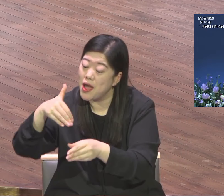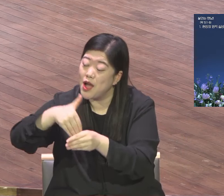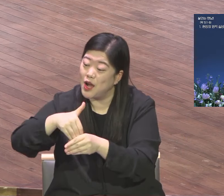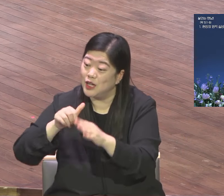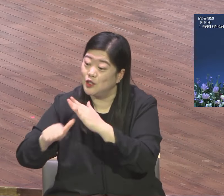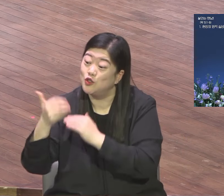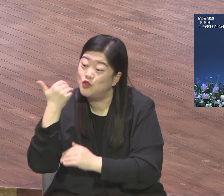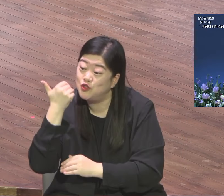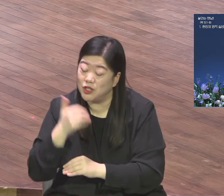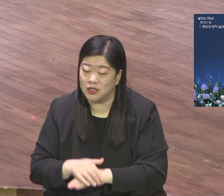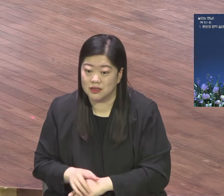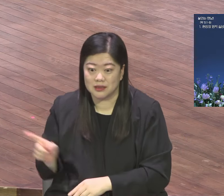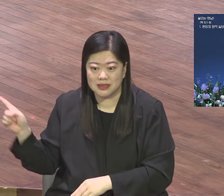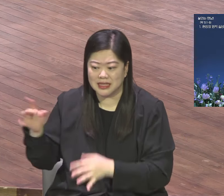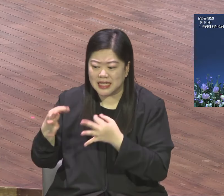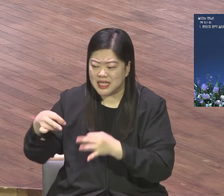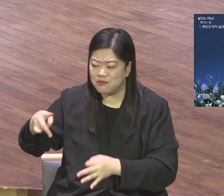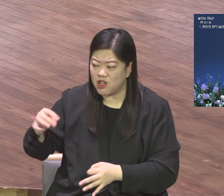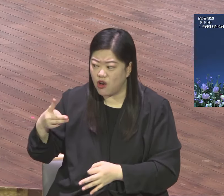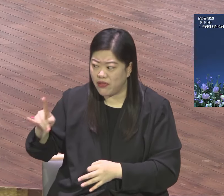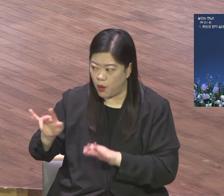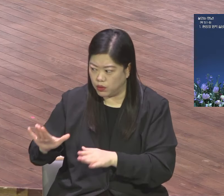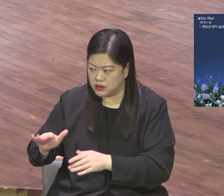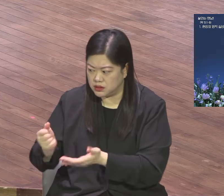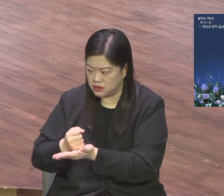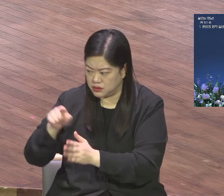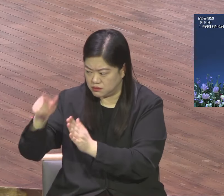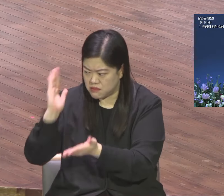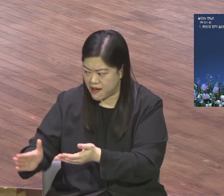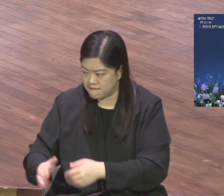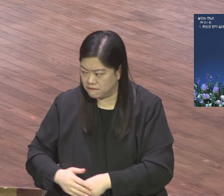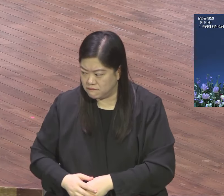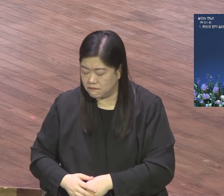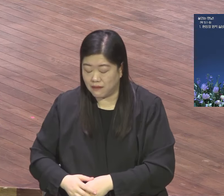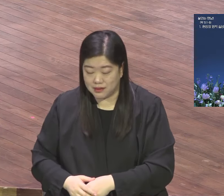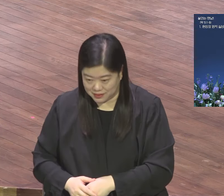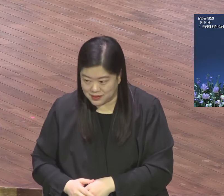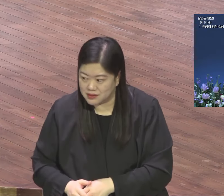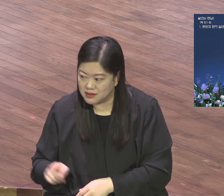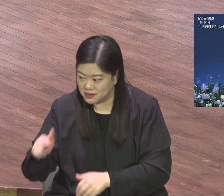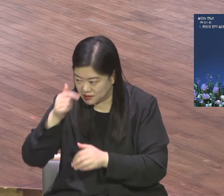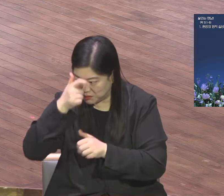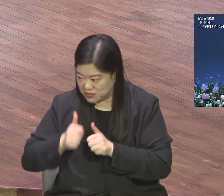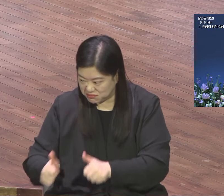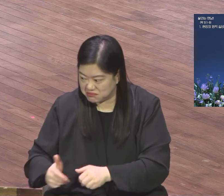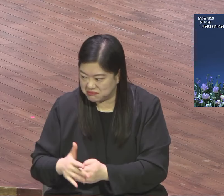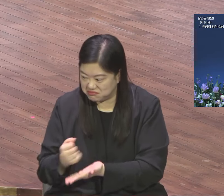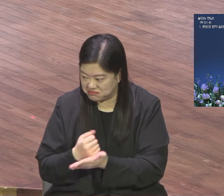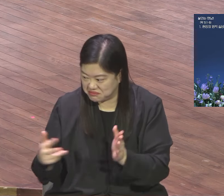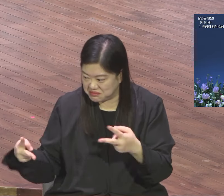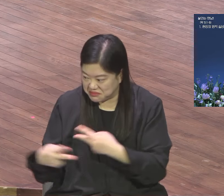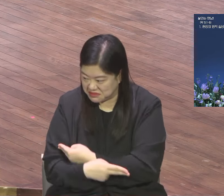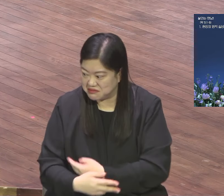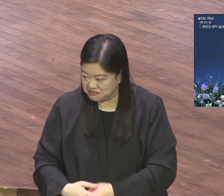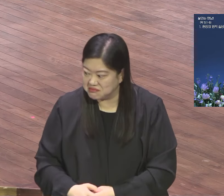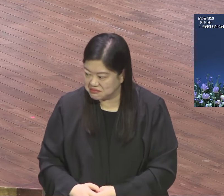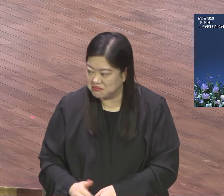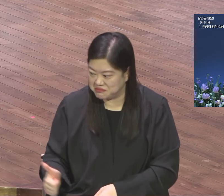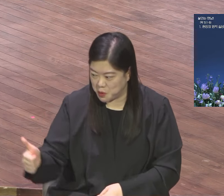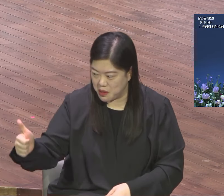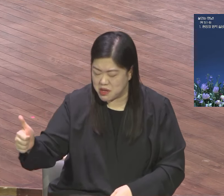우리 후보 김신태 의원은 그렇게 안 할 줄은 믿습니다. 예비 잘 나오는 거 보니까 안 하는 것 같아요. 원래 안